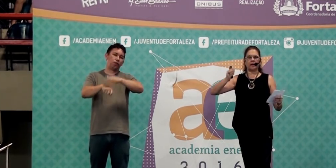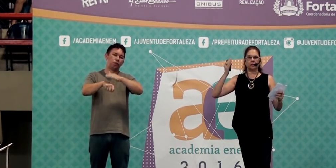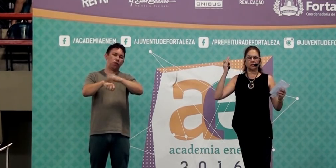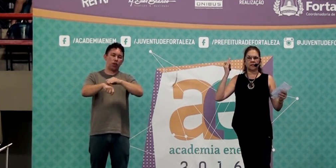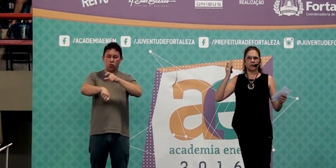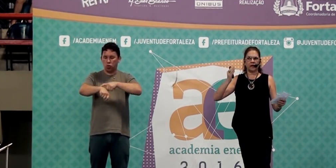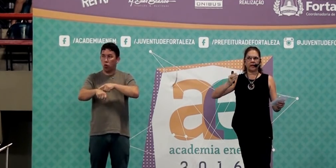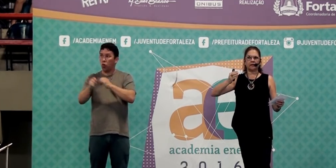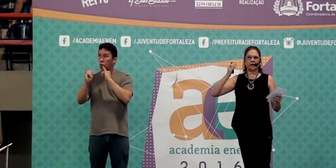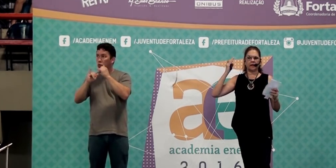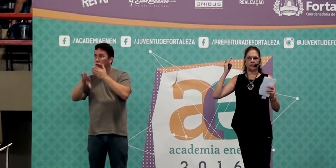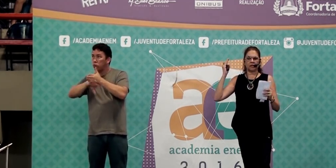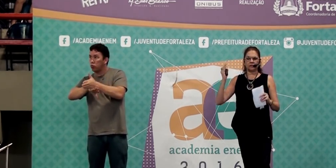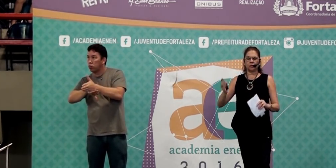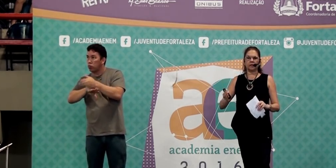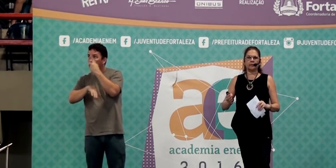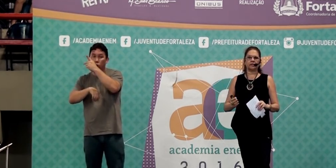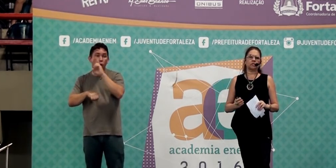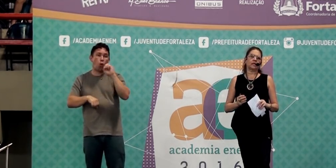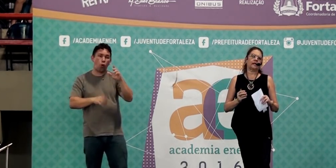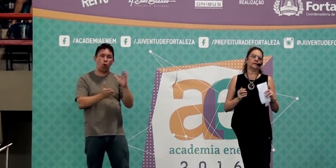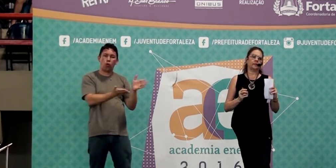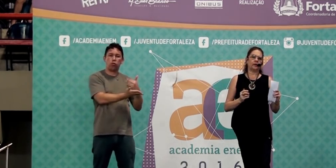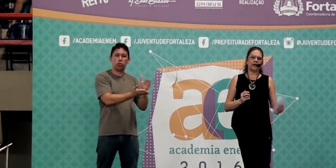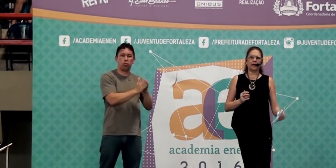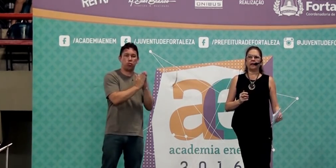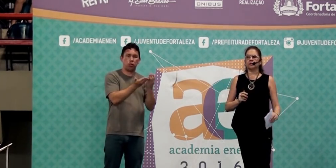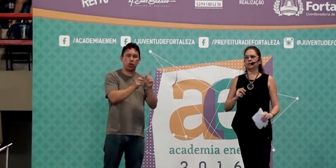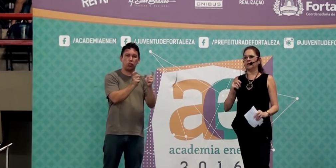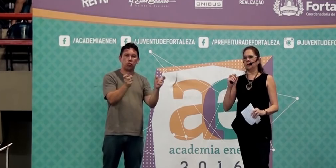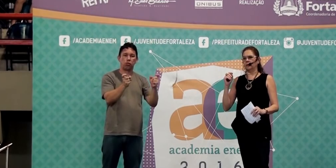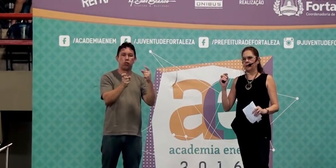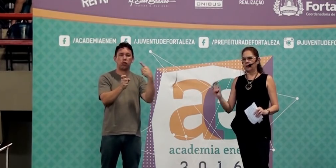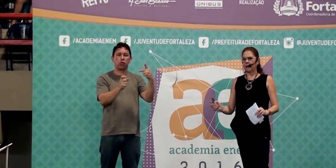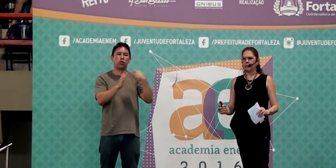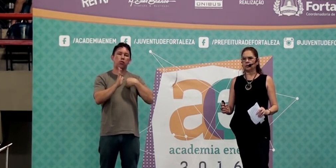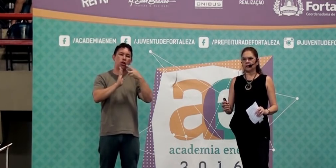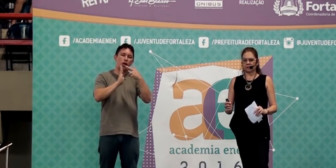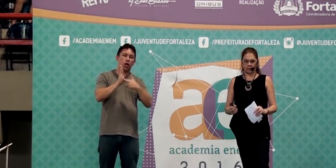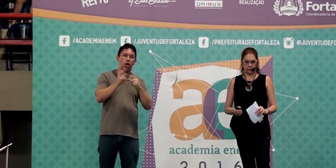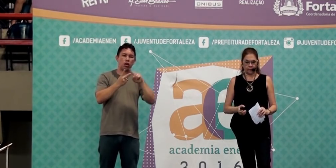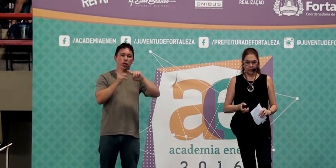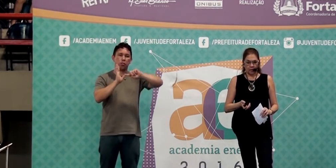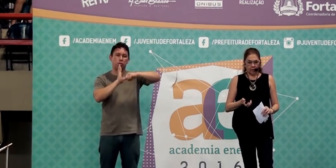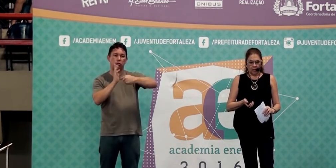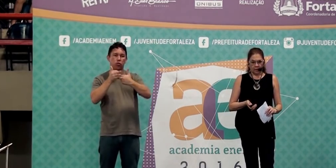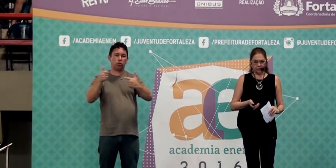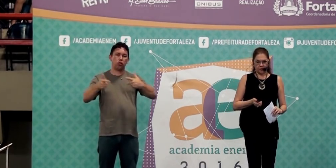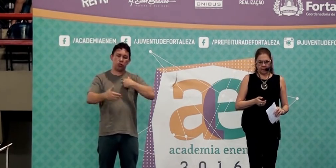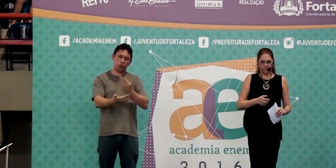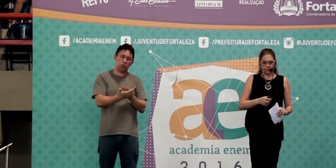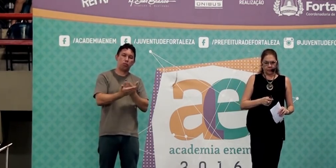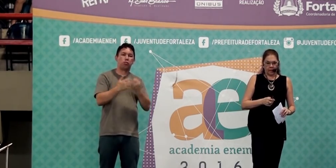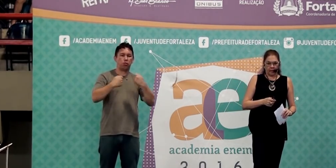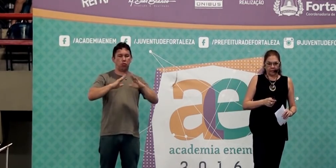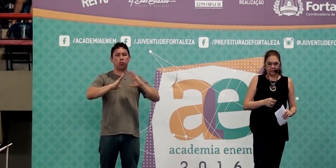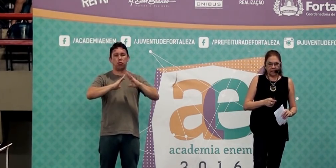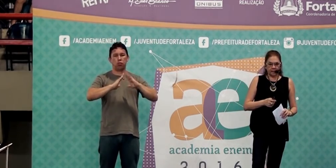na internet. Se não vai na internet, na sua gramática de casa, para olhar regras de vírgula, para olhar a pontuação.